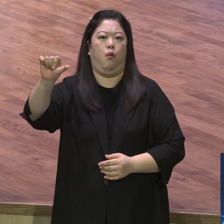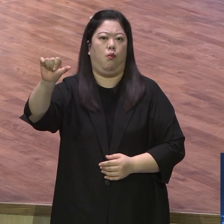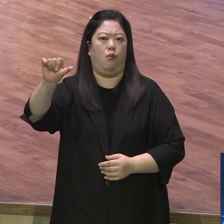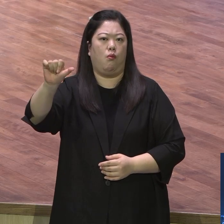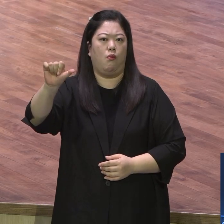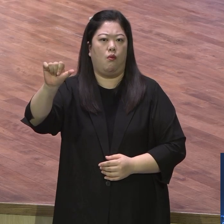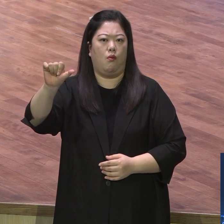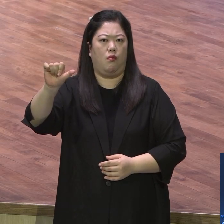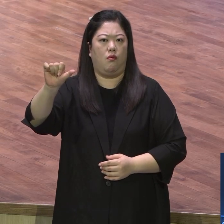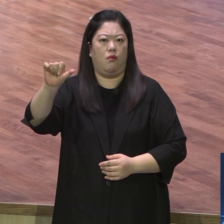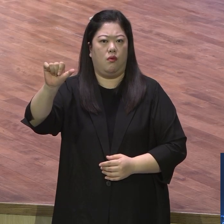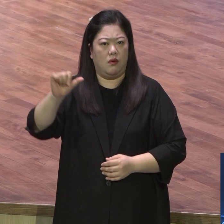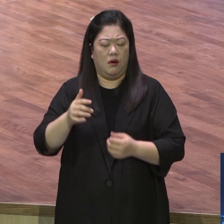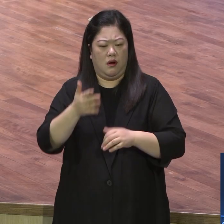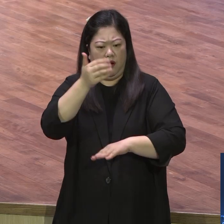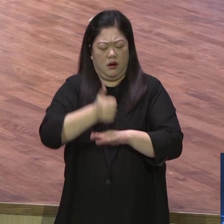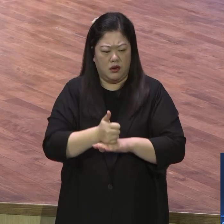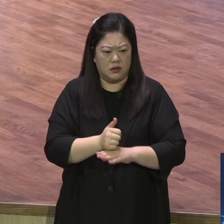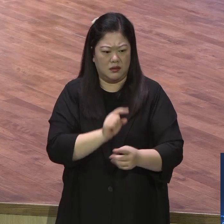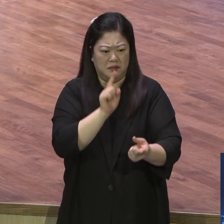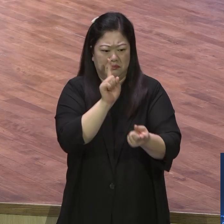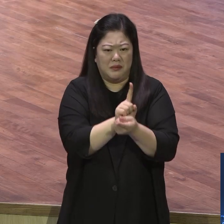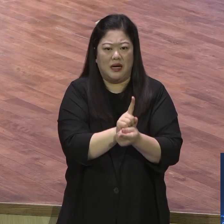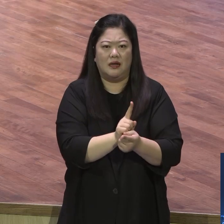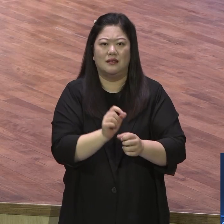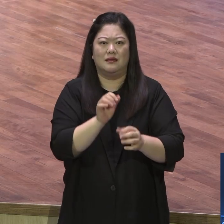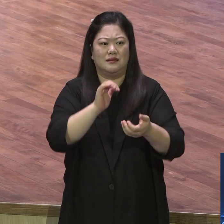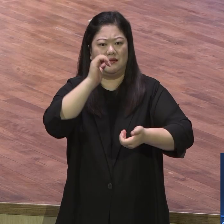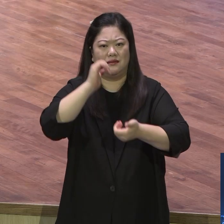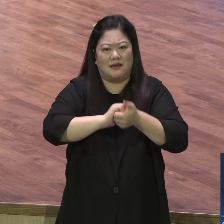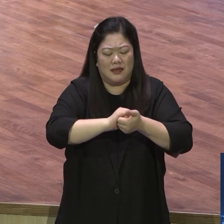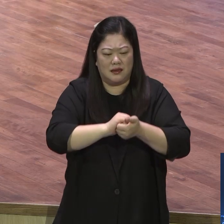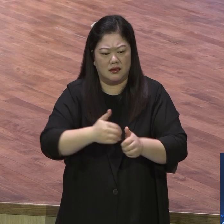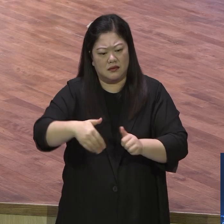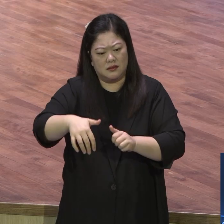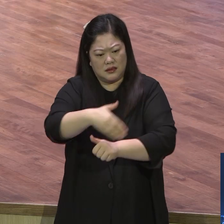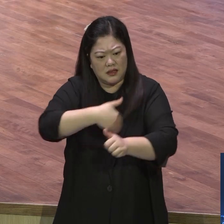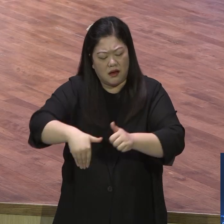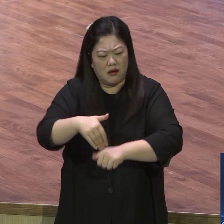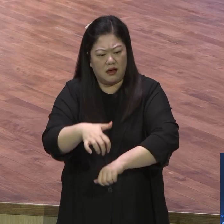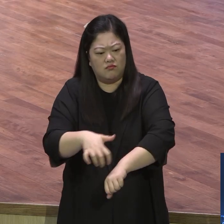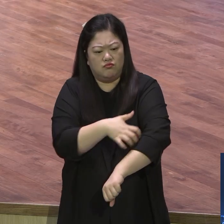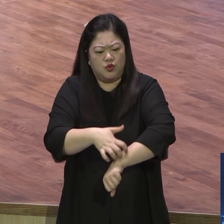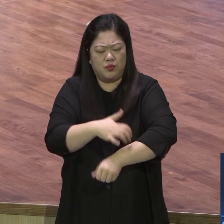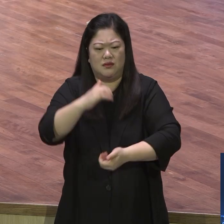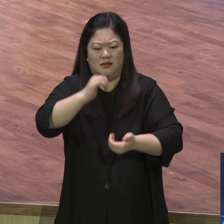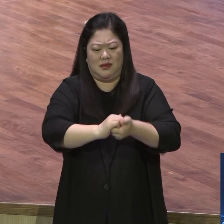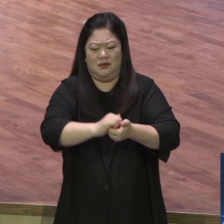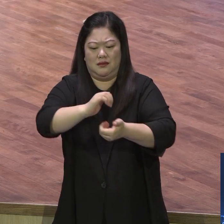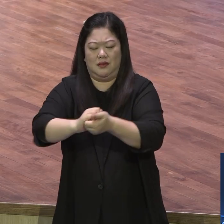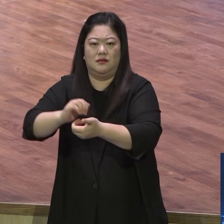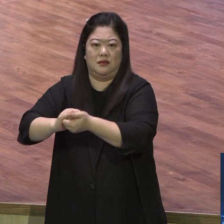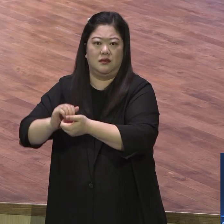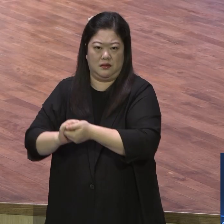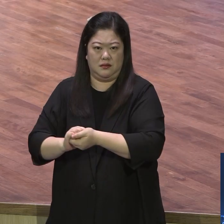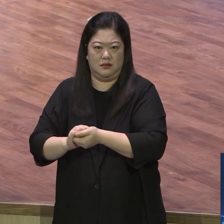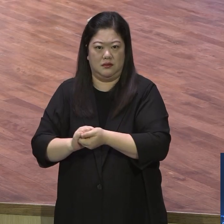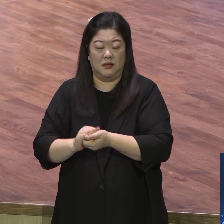또 여러 가지 삶 속에 불편한 것이 느껴질 것입니다 전문가들은